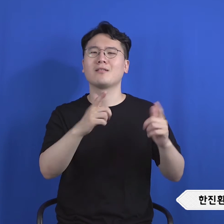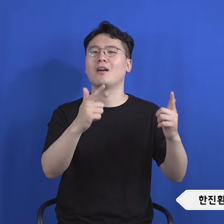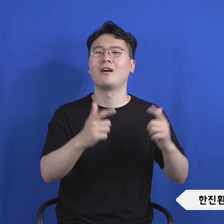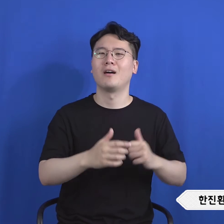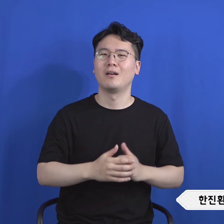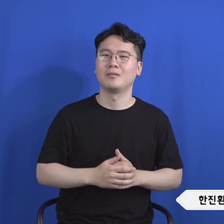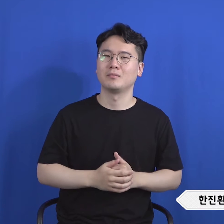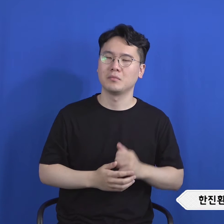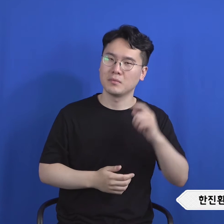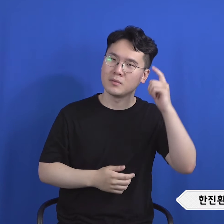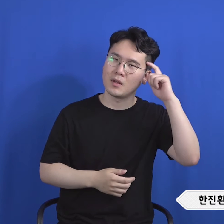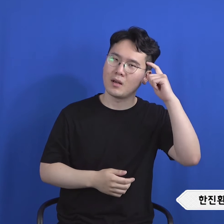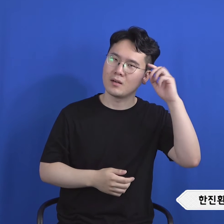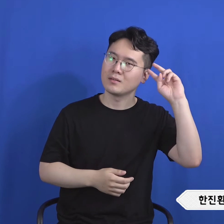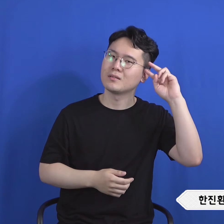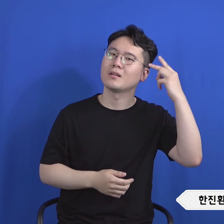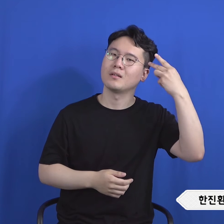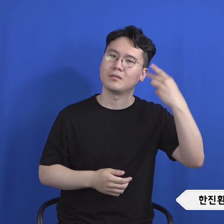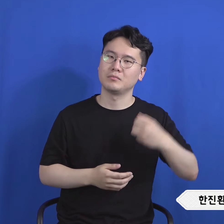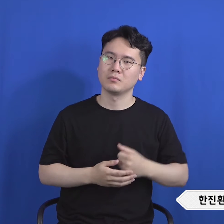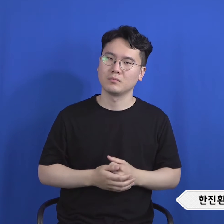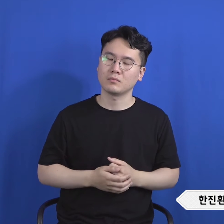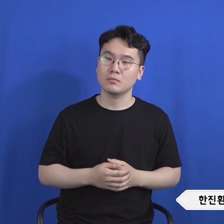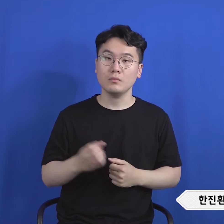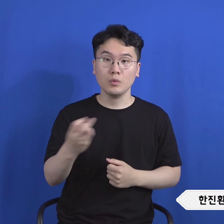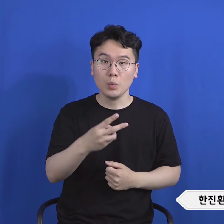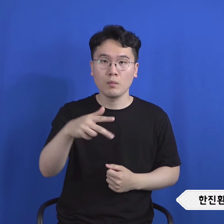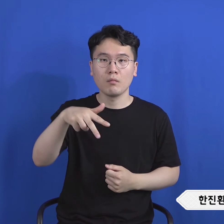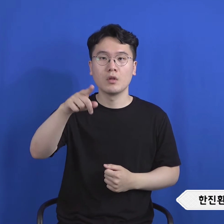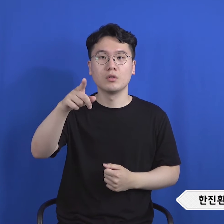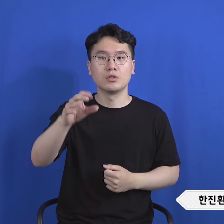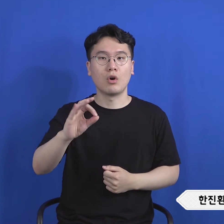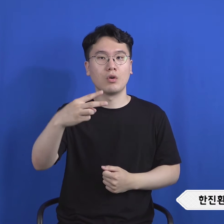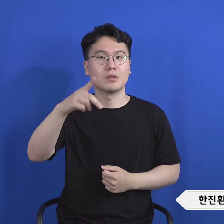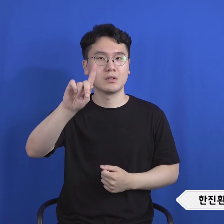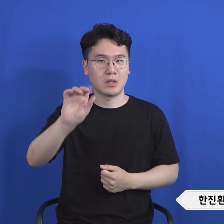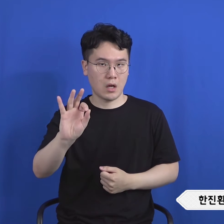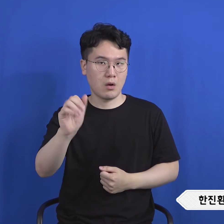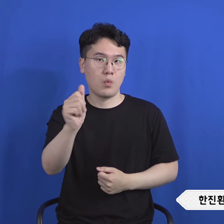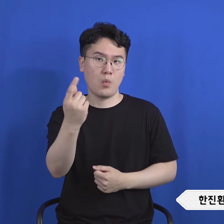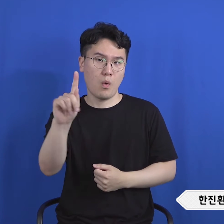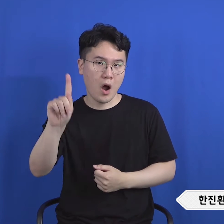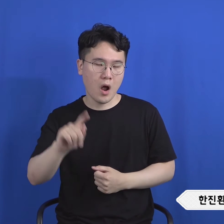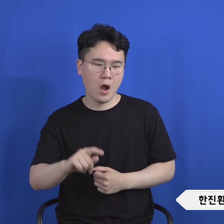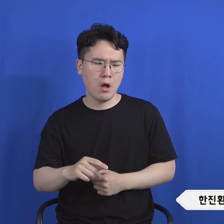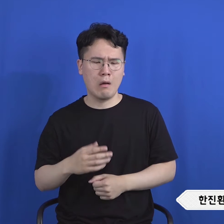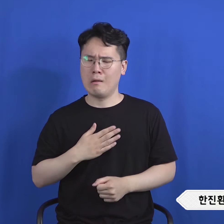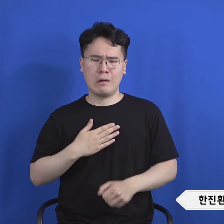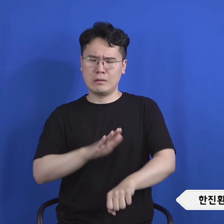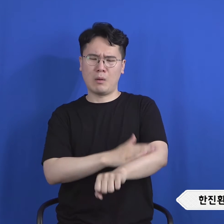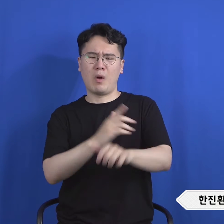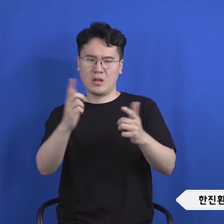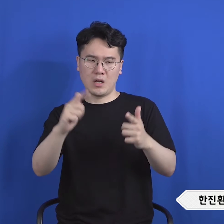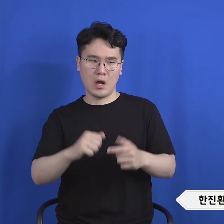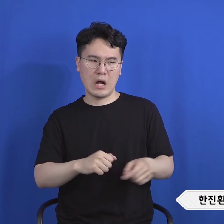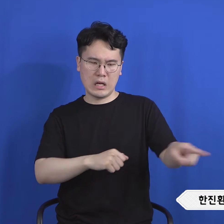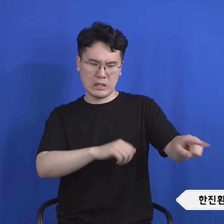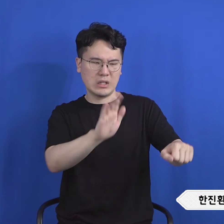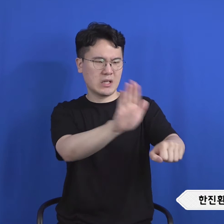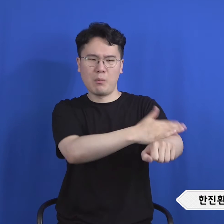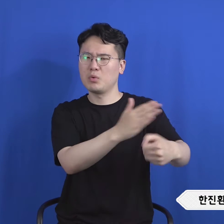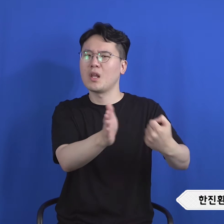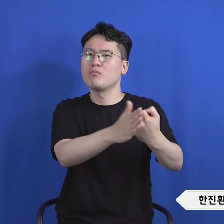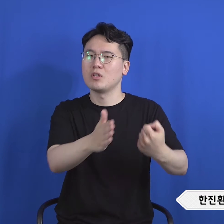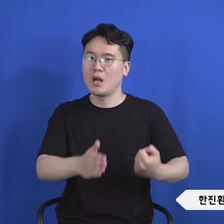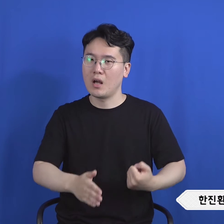정당화를 하는 사람도 있습니다. 그때 상황이 그래서 어쩔 수 없었어. 그건 내 잘못이 아니고 그 사람이 잘못해서 그런